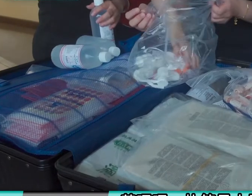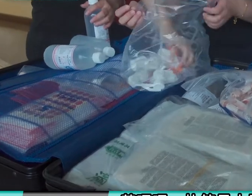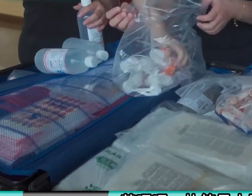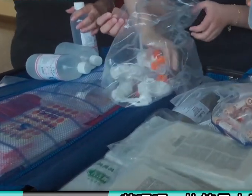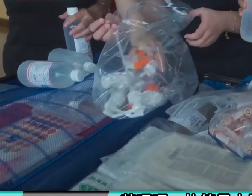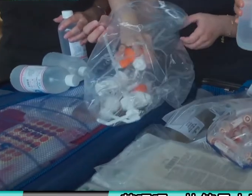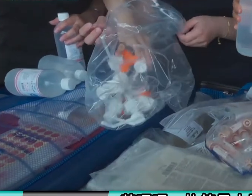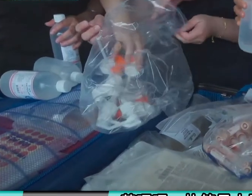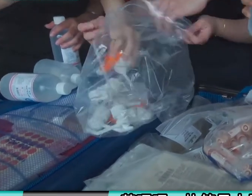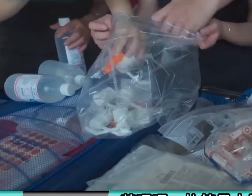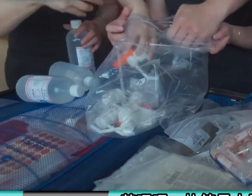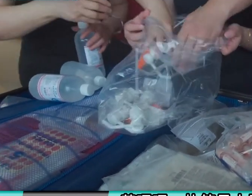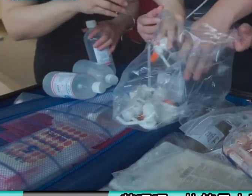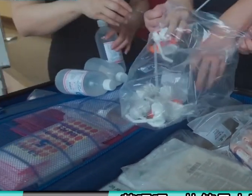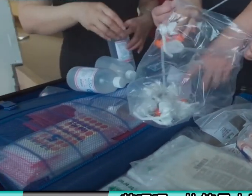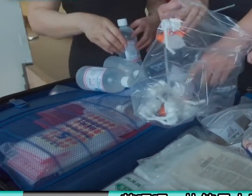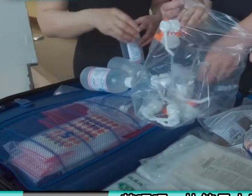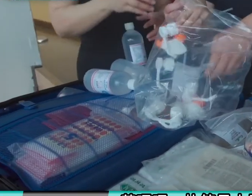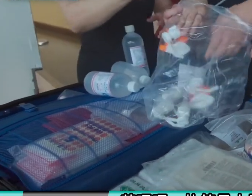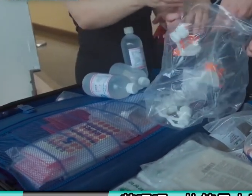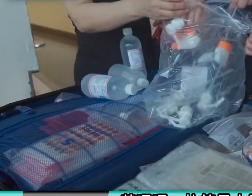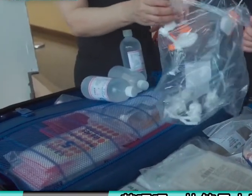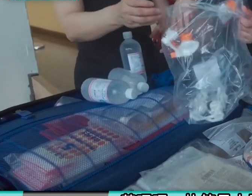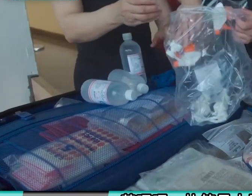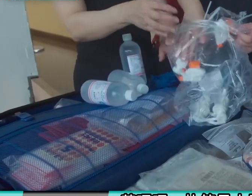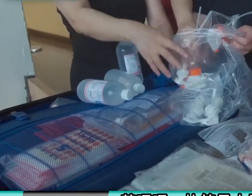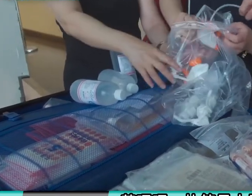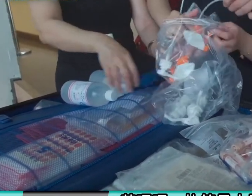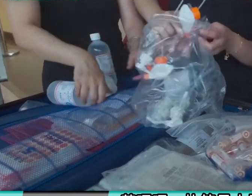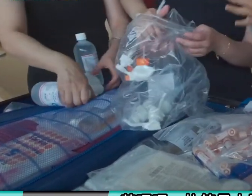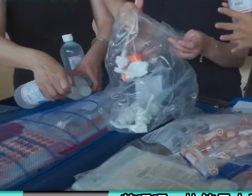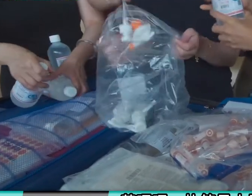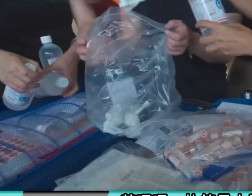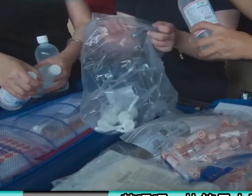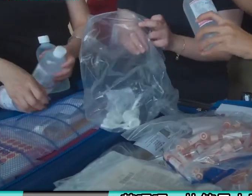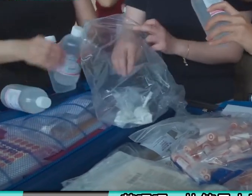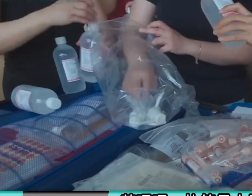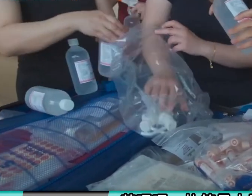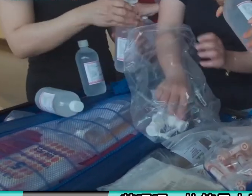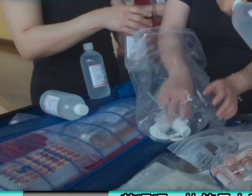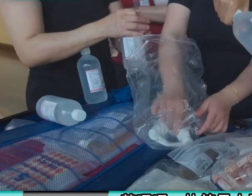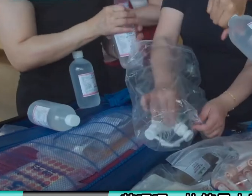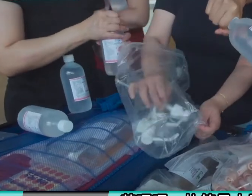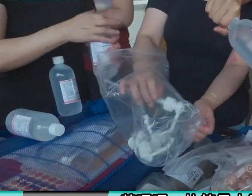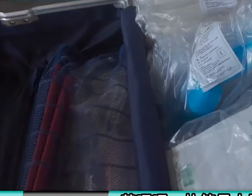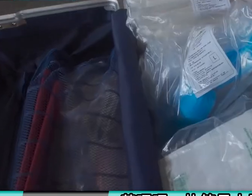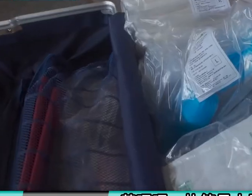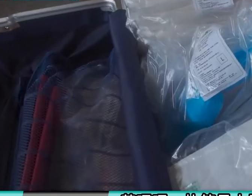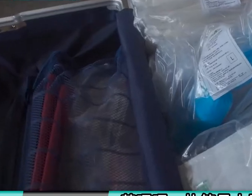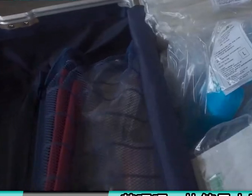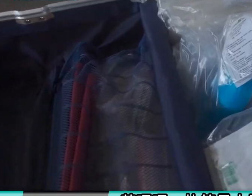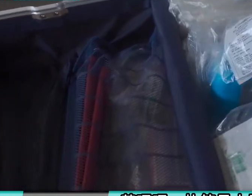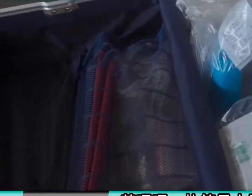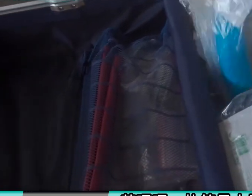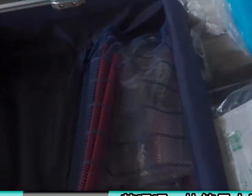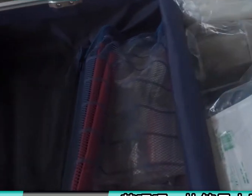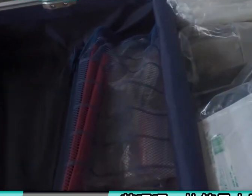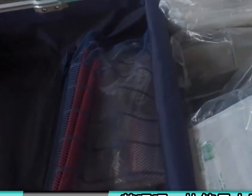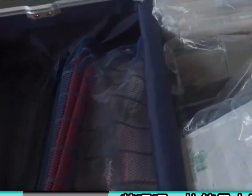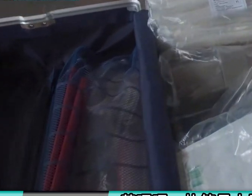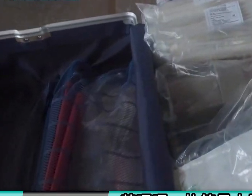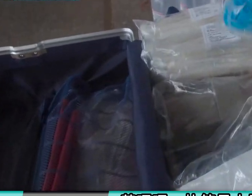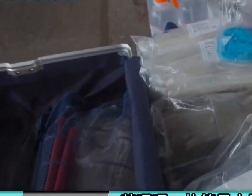不实的讯息，在这边做特别的澄清。第二个部分是中央征用的快筛